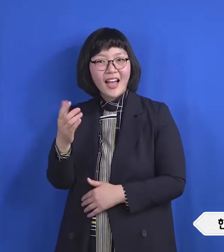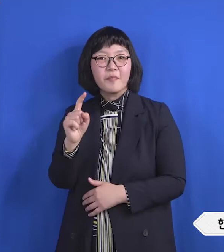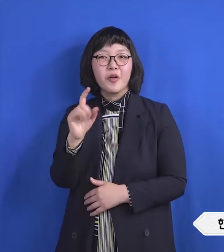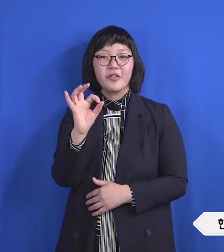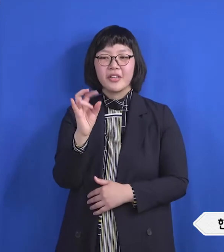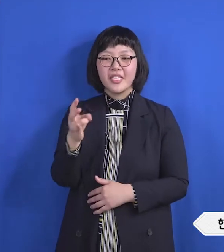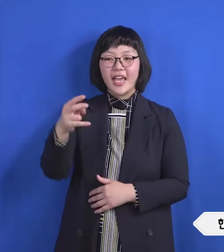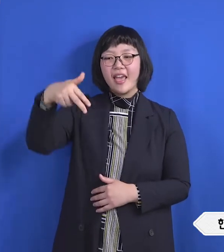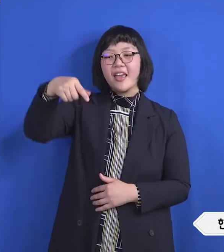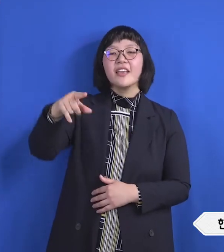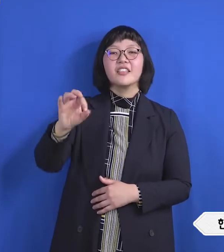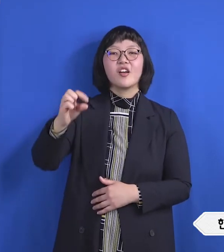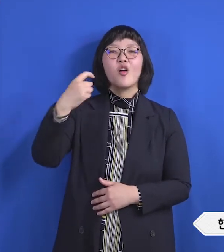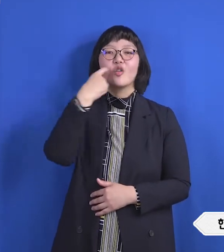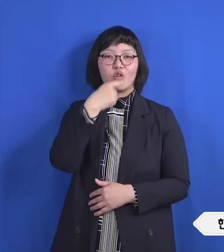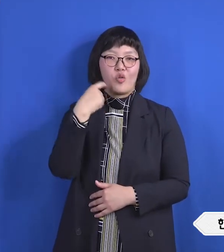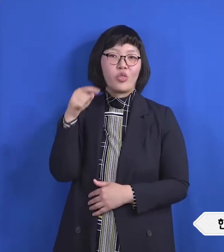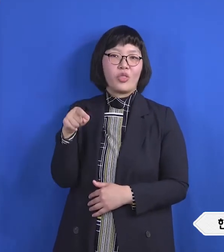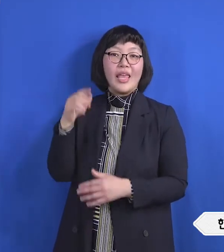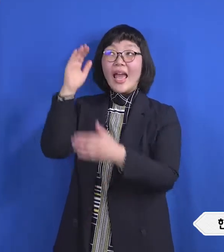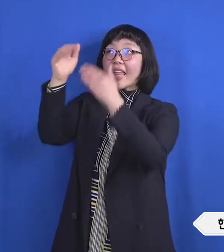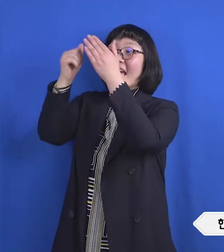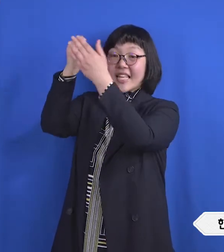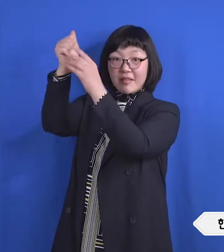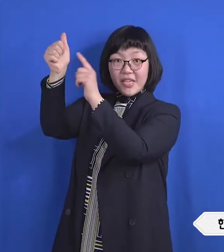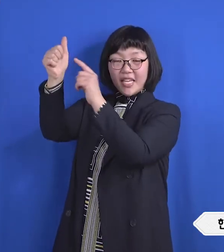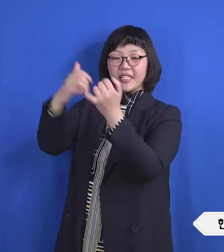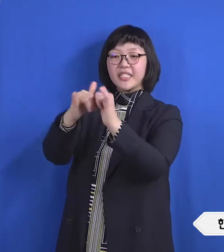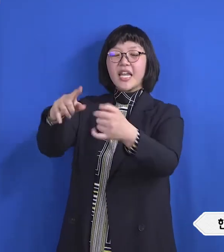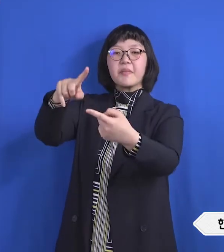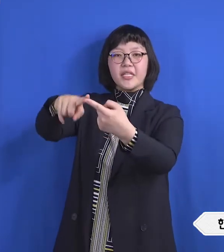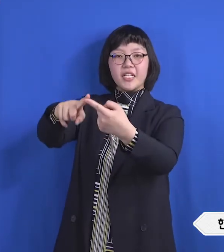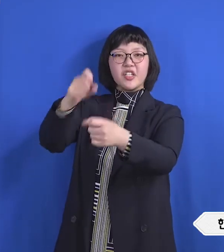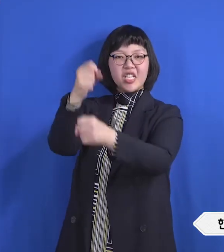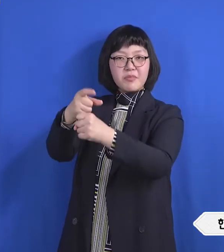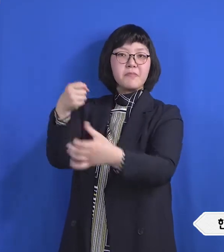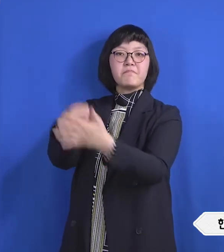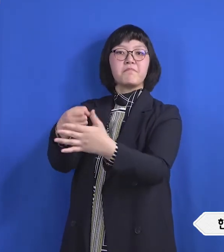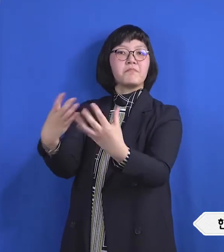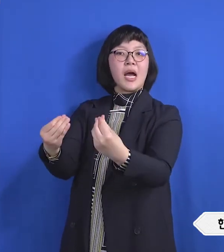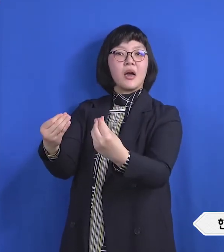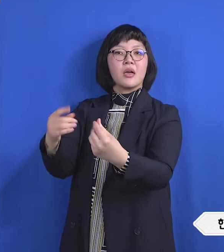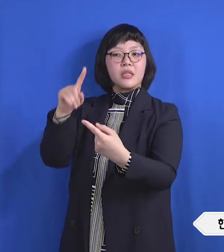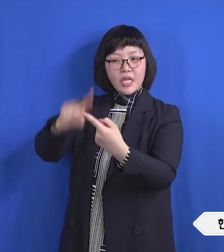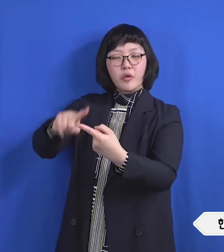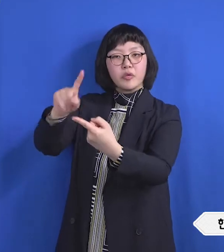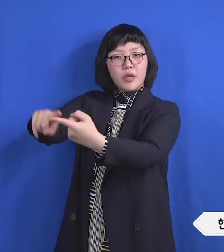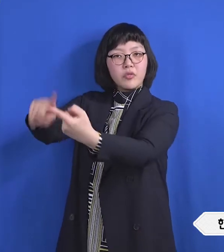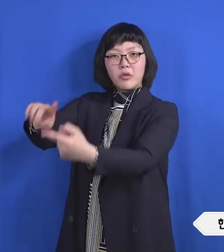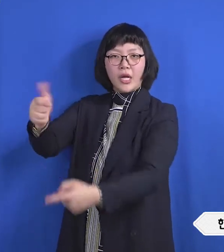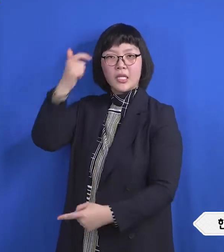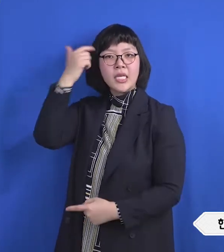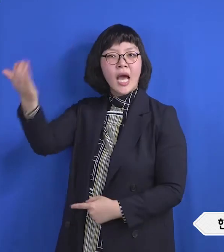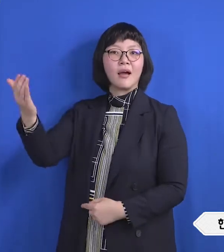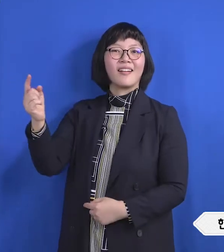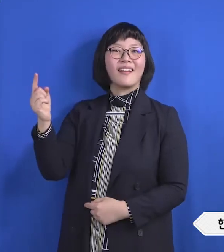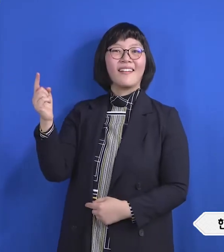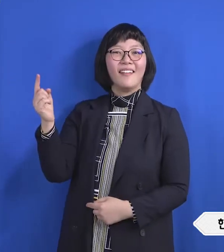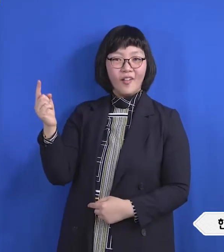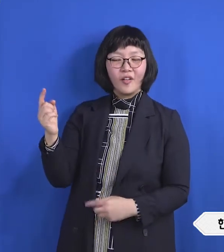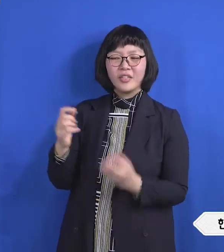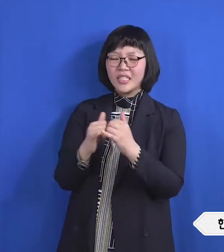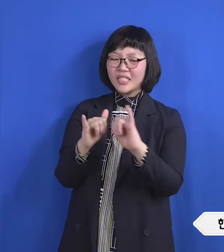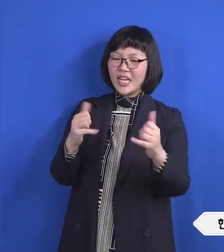인간의 모든 것을 예정을 해놓았지 않느냐? 그 예정대로 되지 않느냐? 그런데 무슨 또